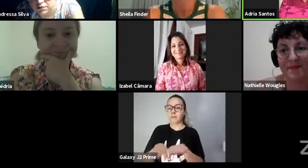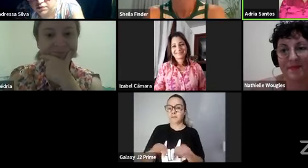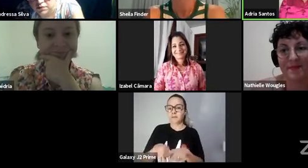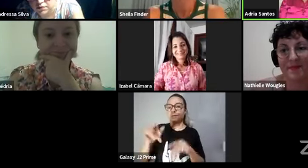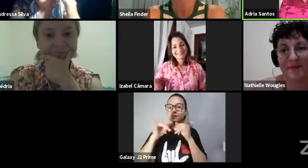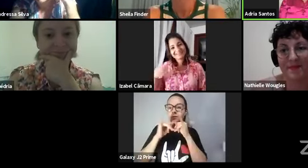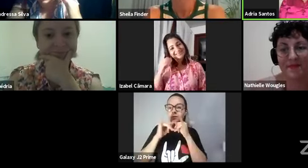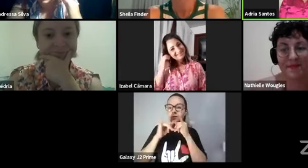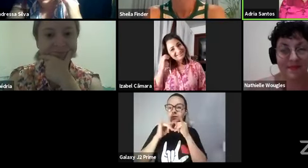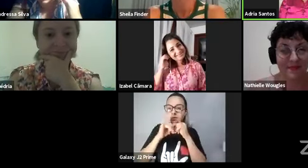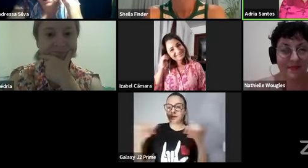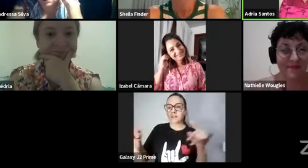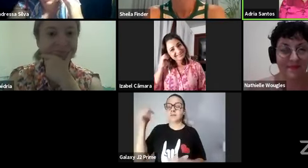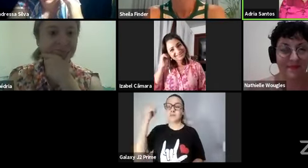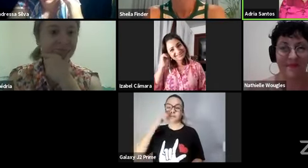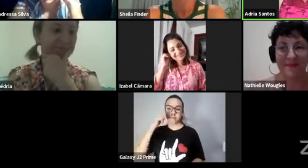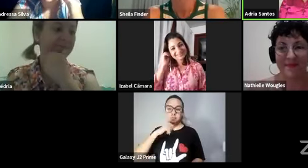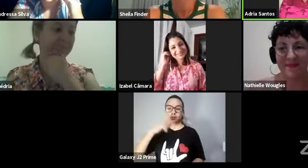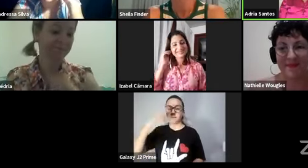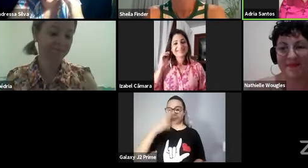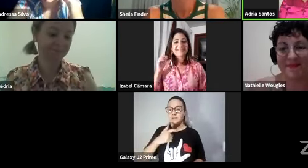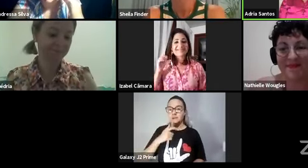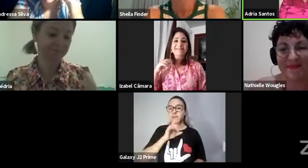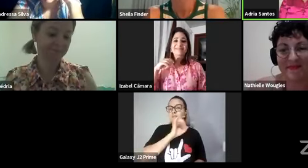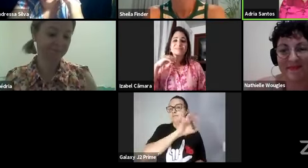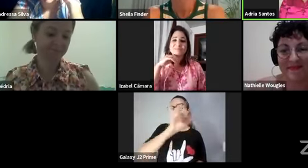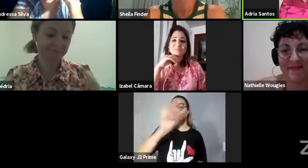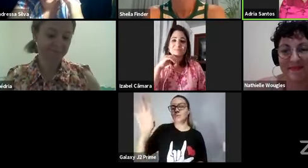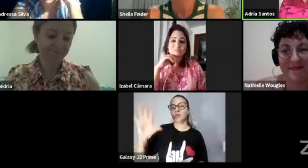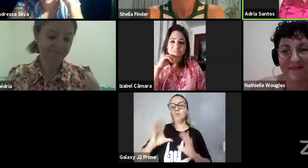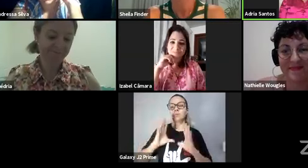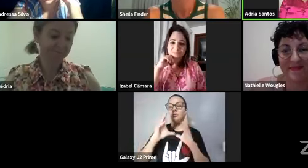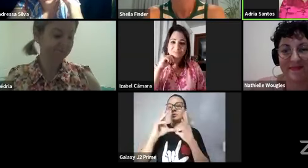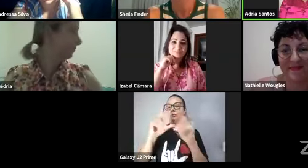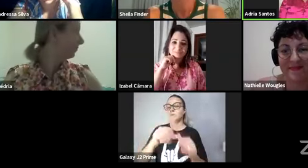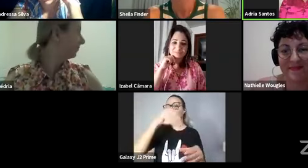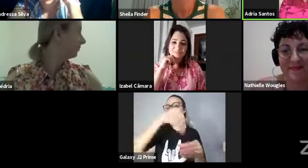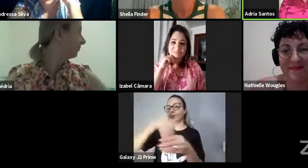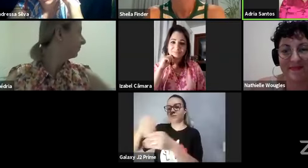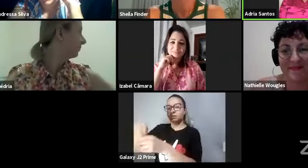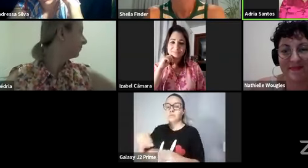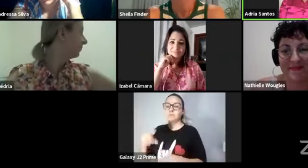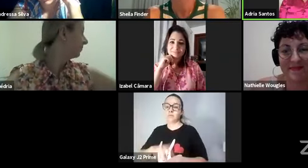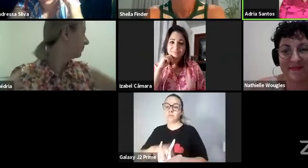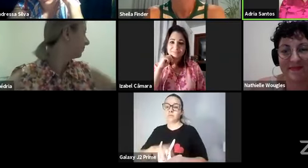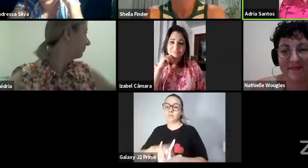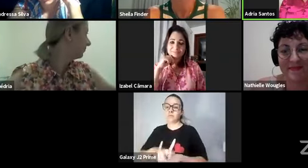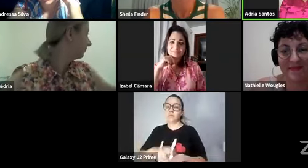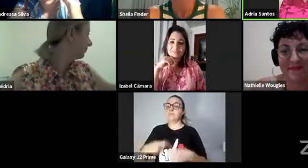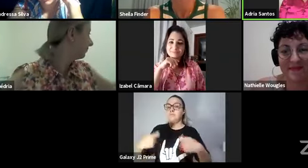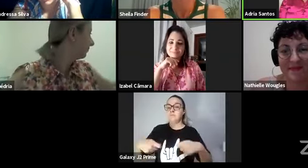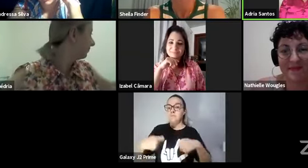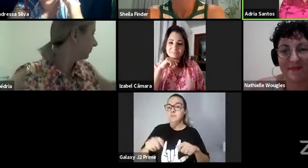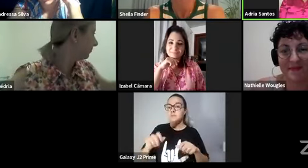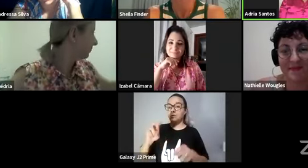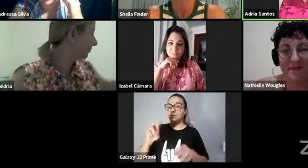está em todos os momentos, a gente tem que ser forte, a gente tem que estar tá sempre... O filho precisa de